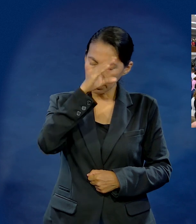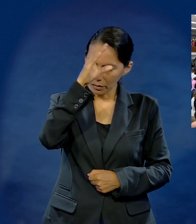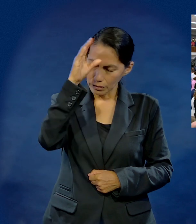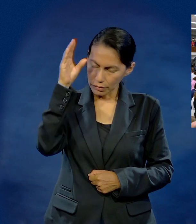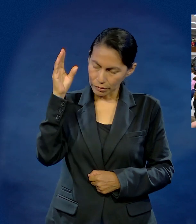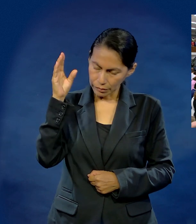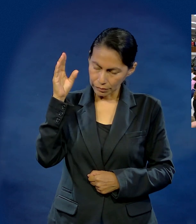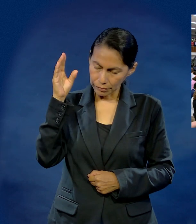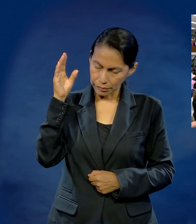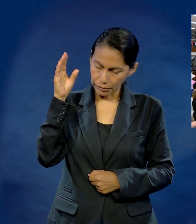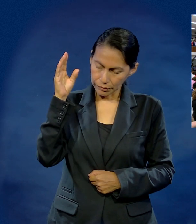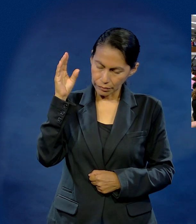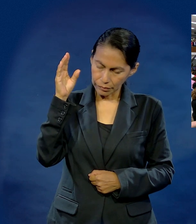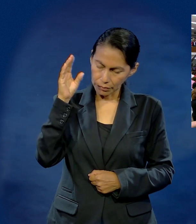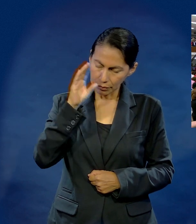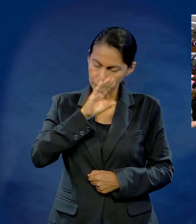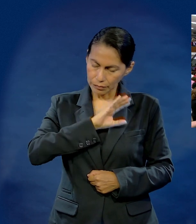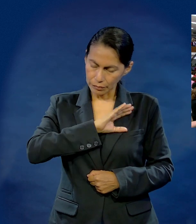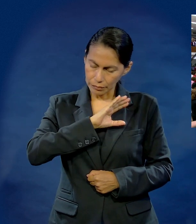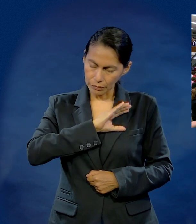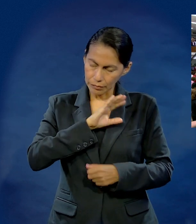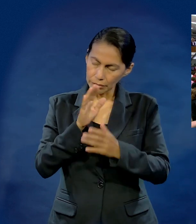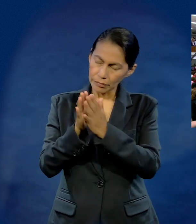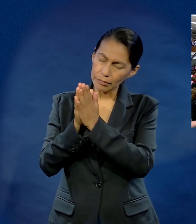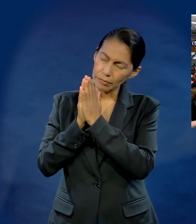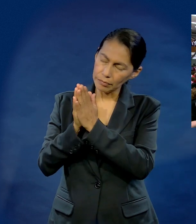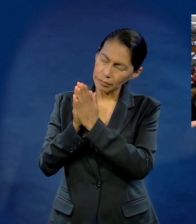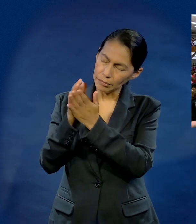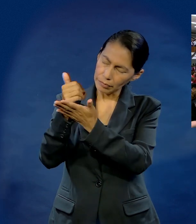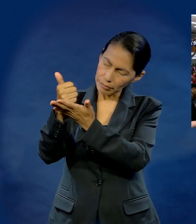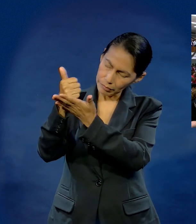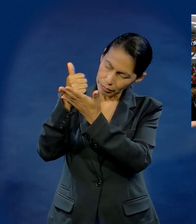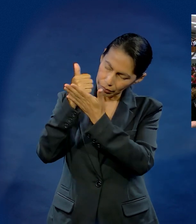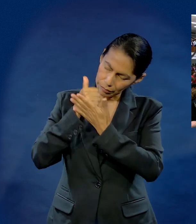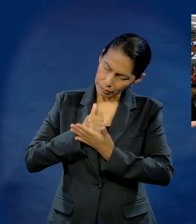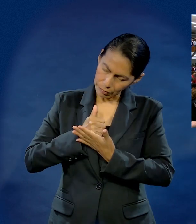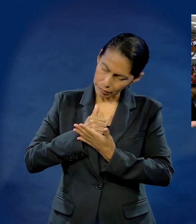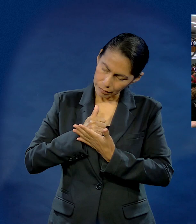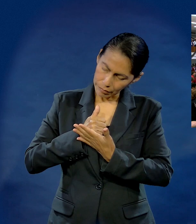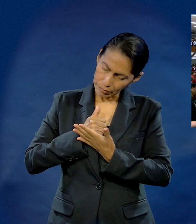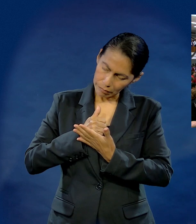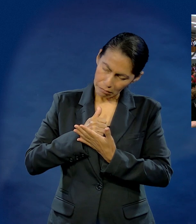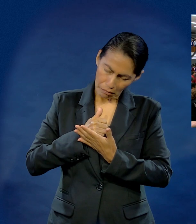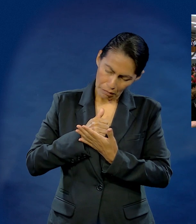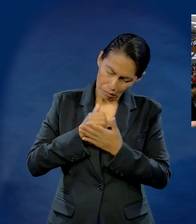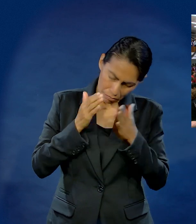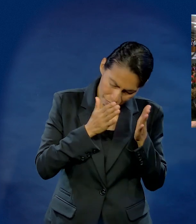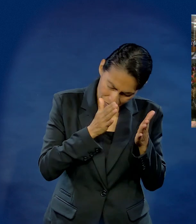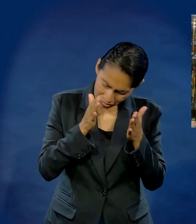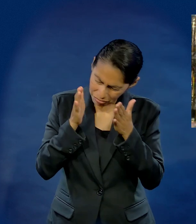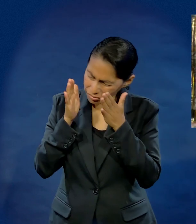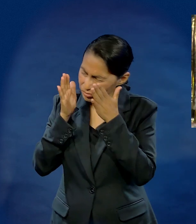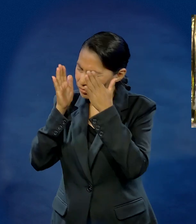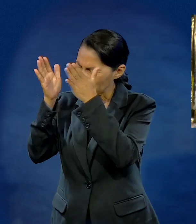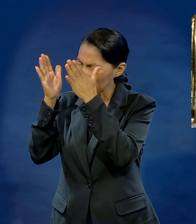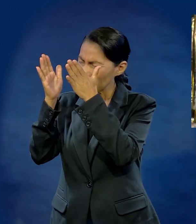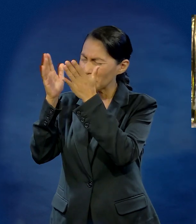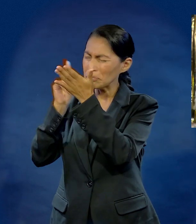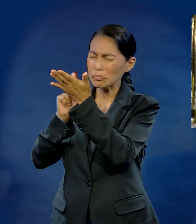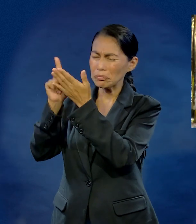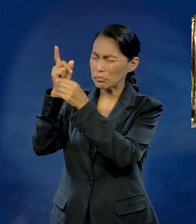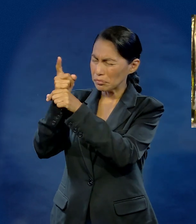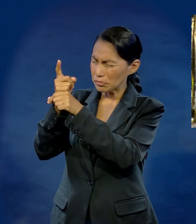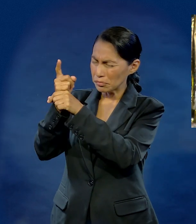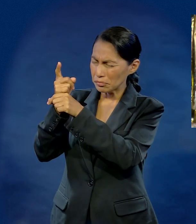Padre Celestial. Querido Padre Celestial. Ayúdanos. Ayúdanos. A alinear nuestra actitud. Alinear